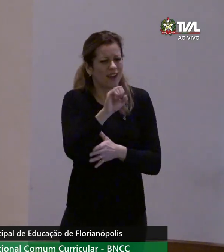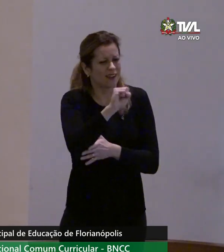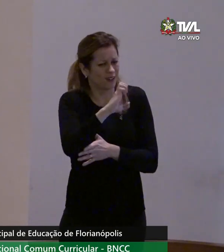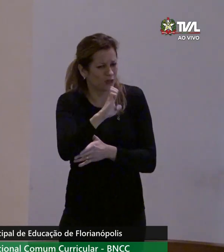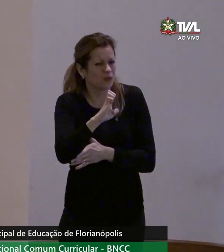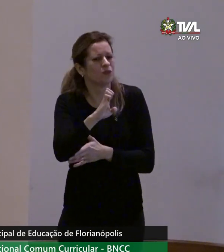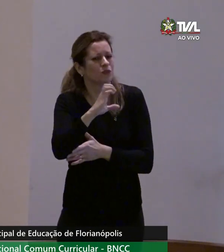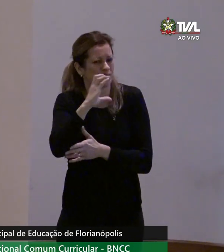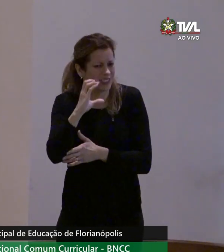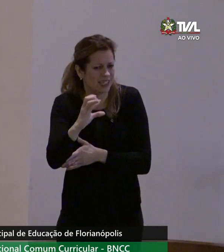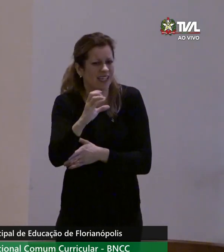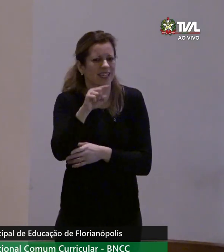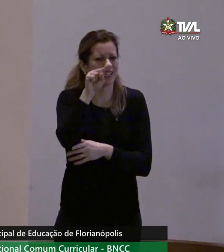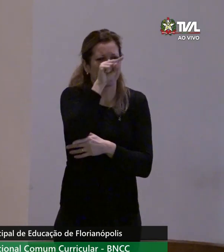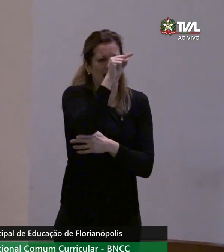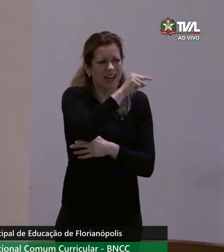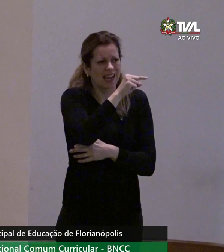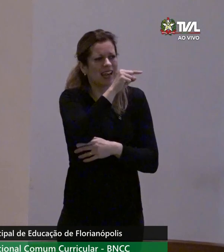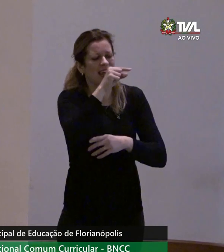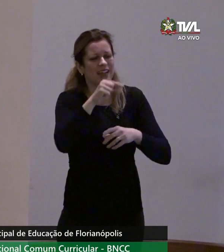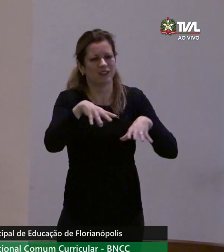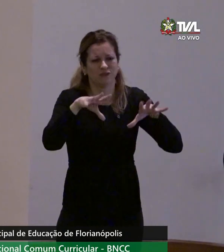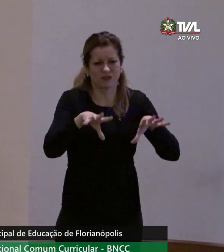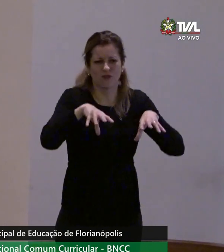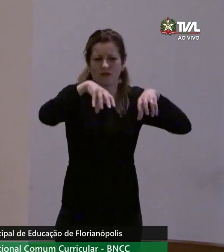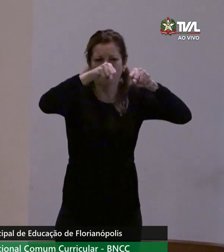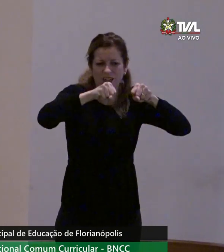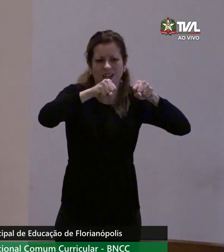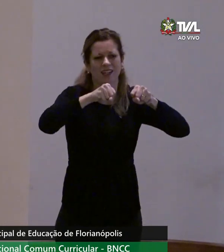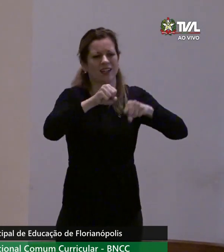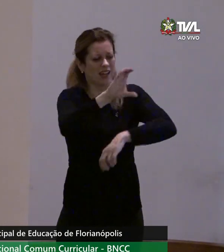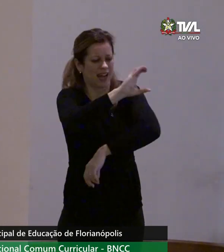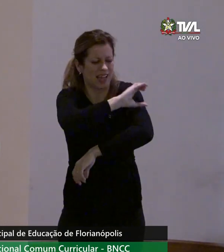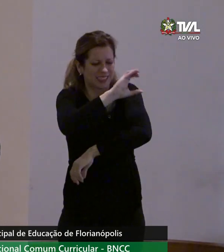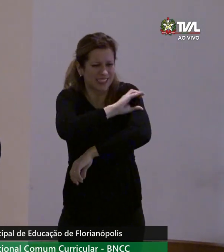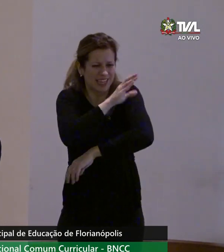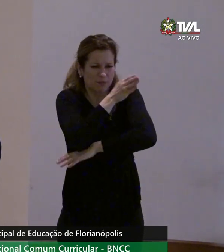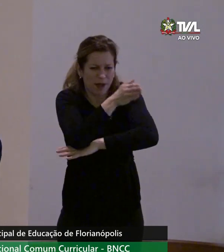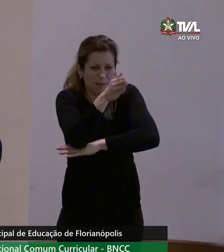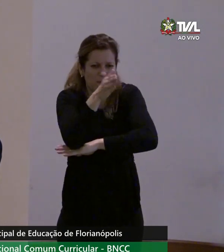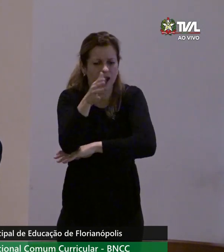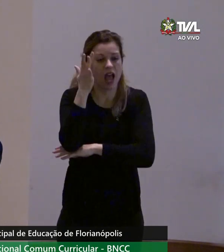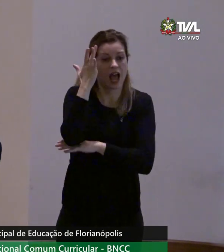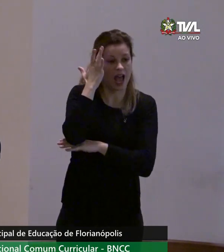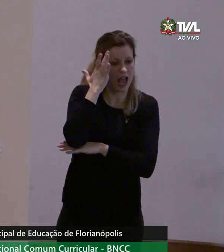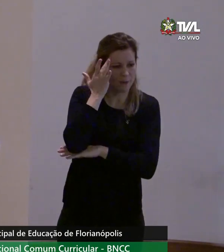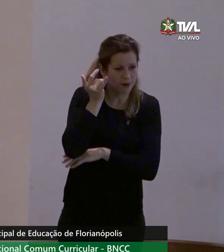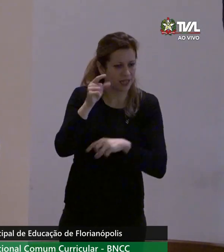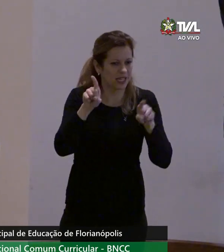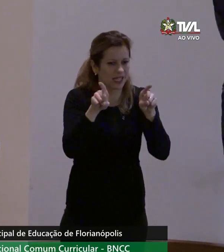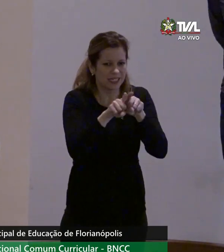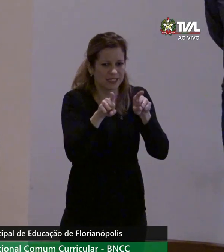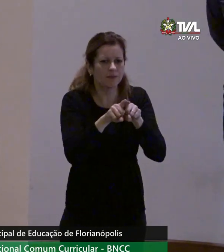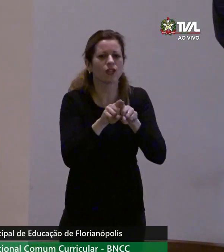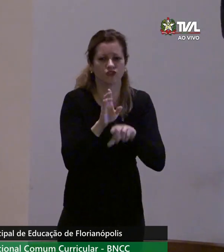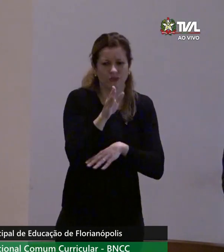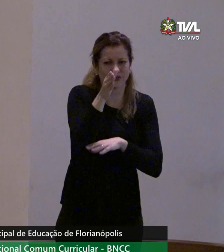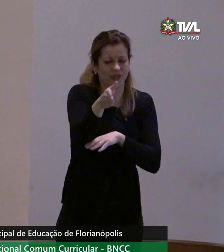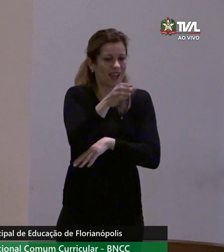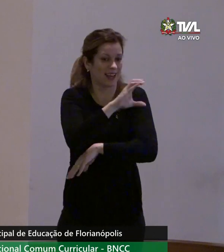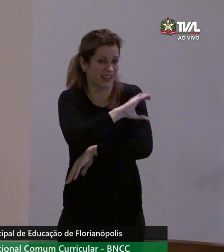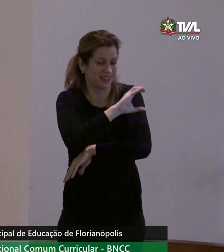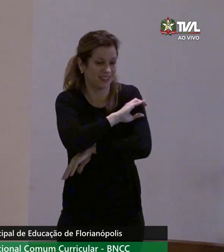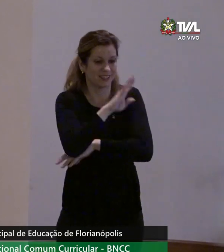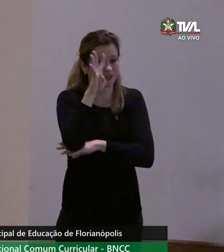lá na Ferreira Lima nas nossas escolas nas nossas creches amanhã estará comigo em uma das nossas creches